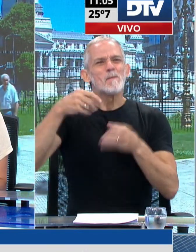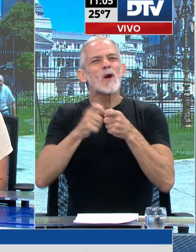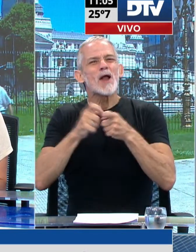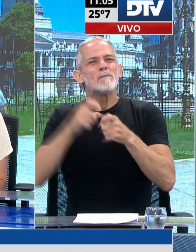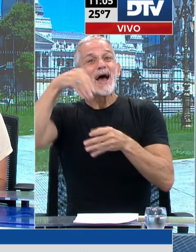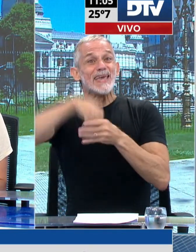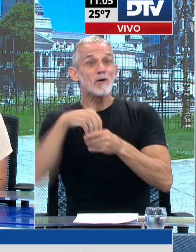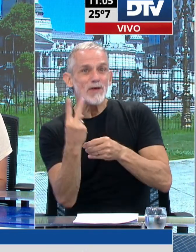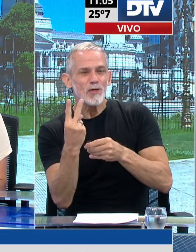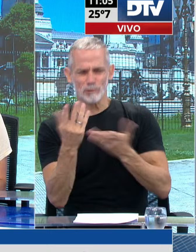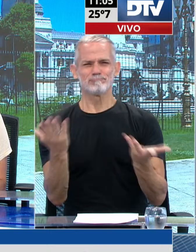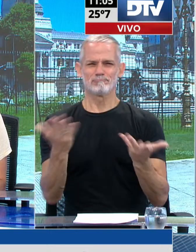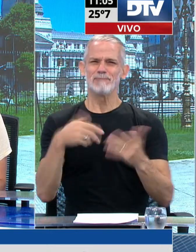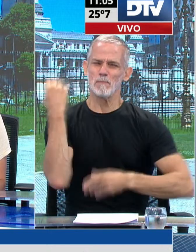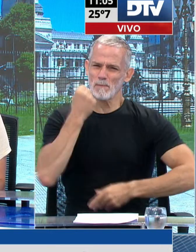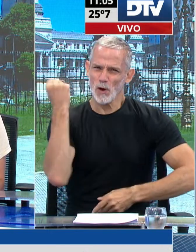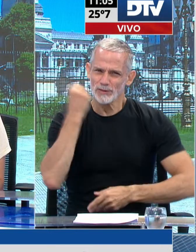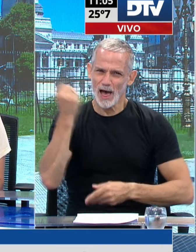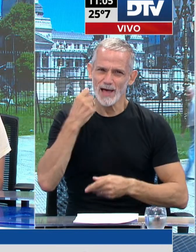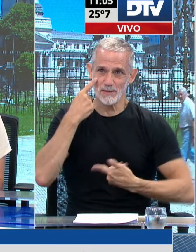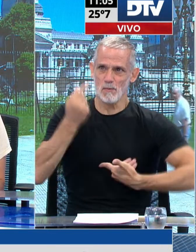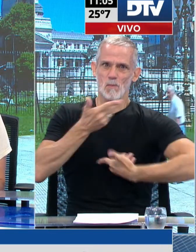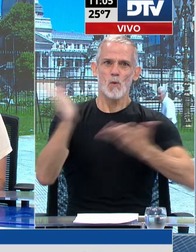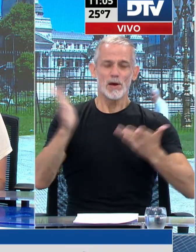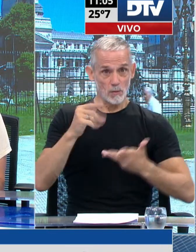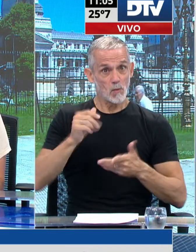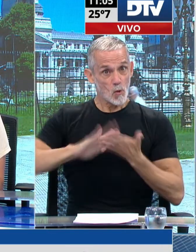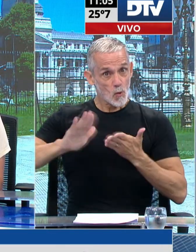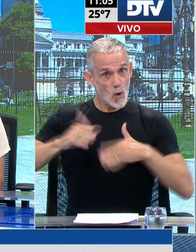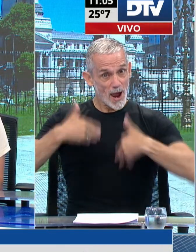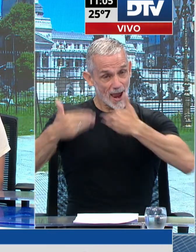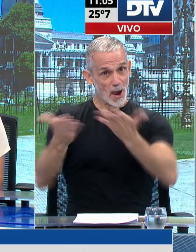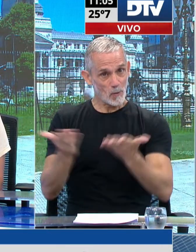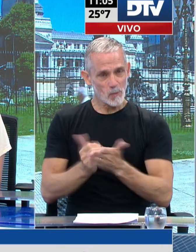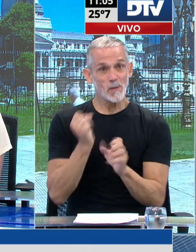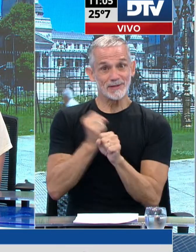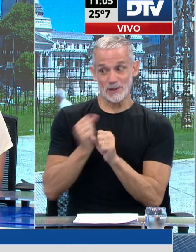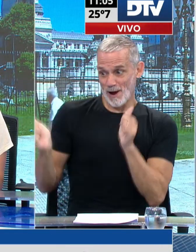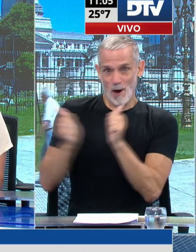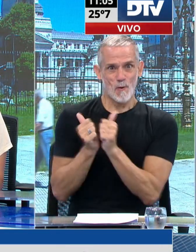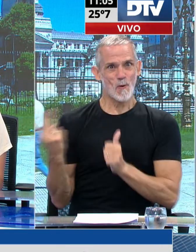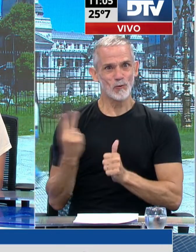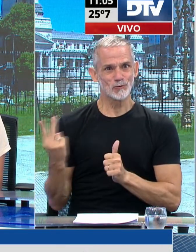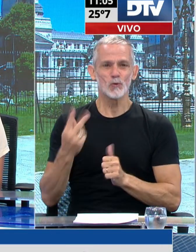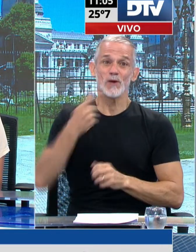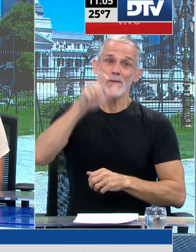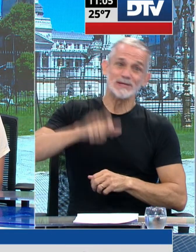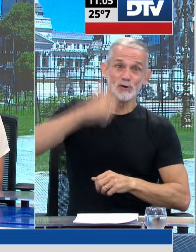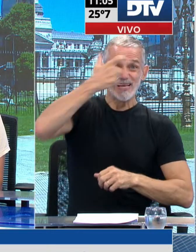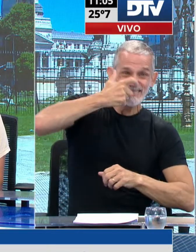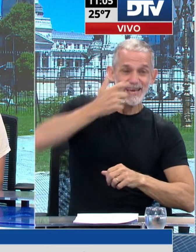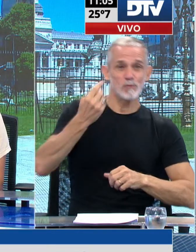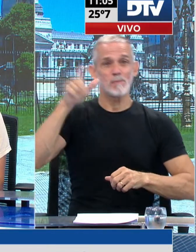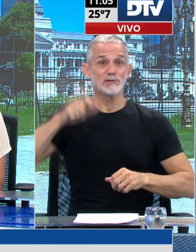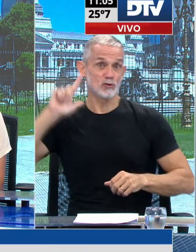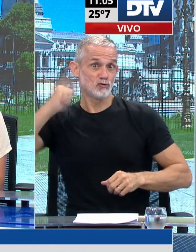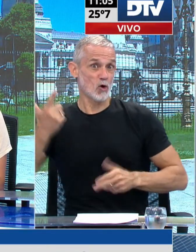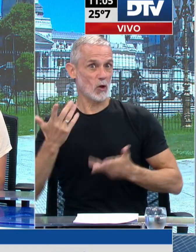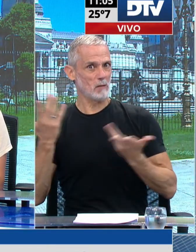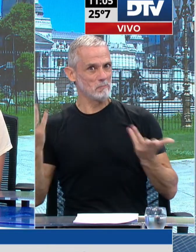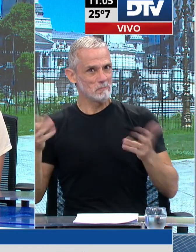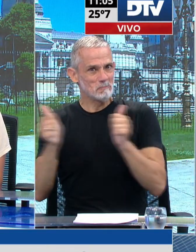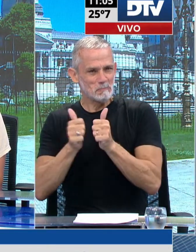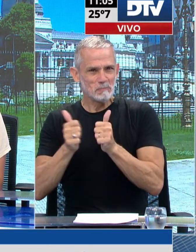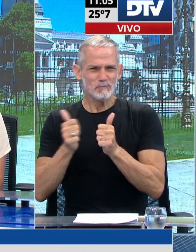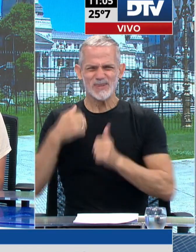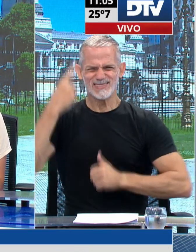para mí muy importante y muy innovador, porque vamos a trabajar juntos una persona ciega y una persona sorda. Claro. Que a lo mejor